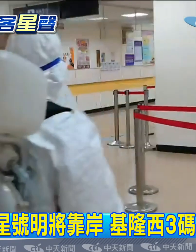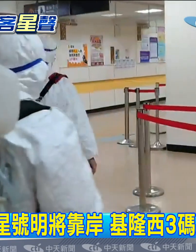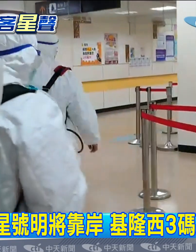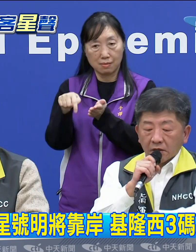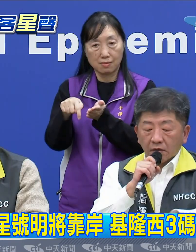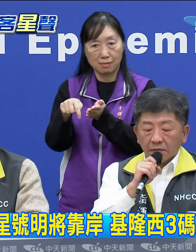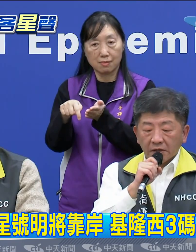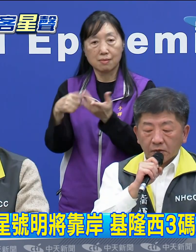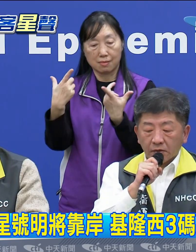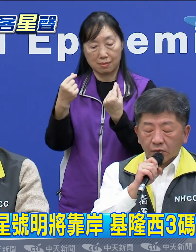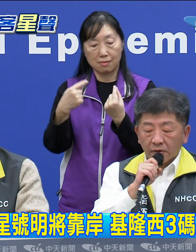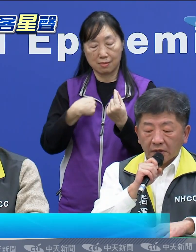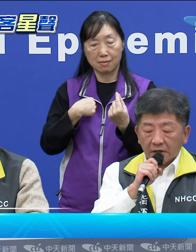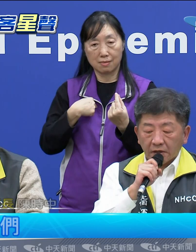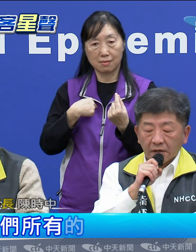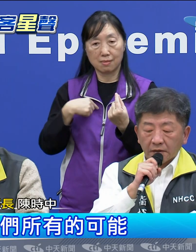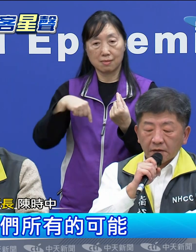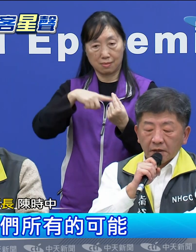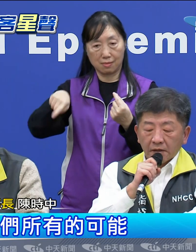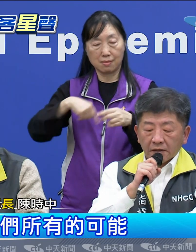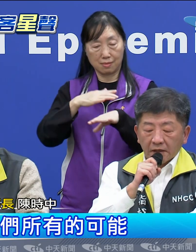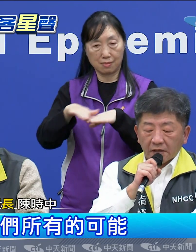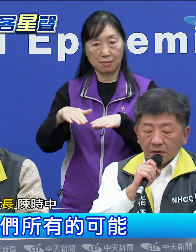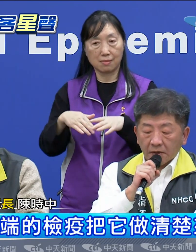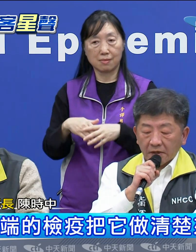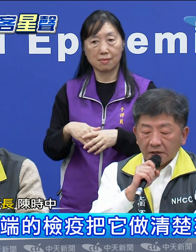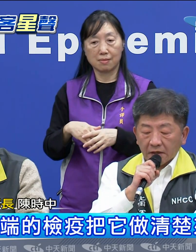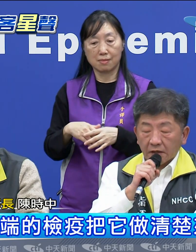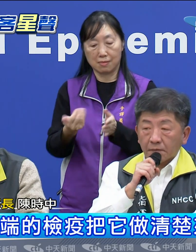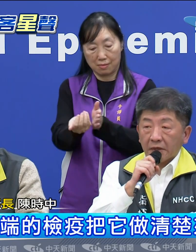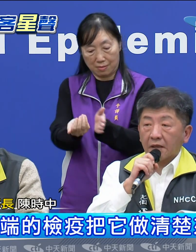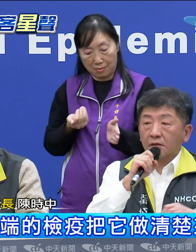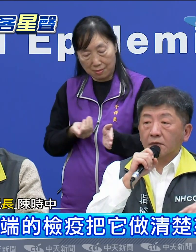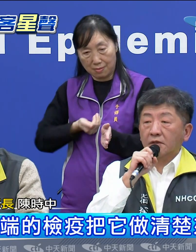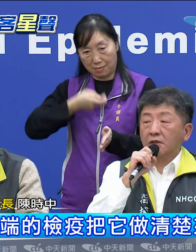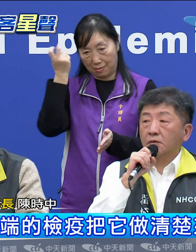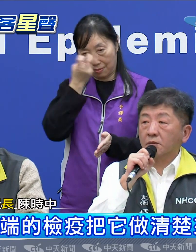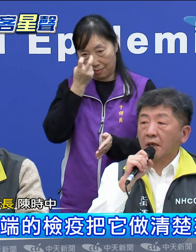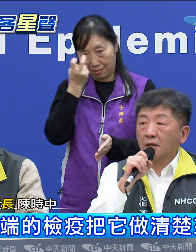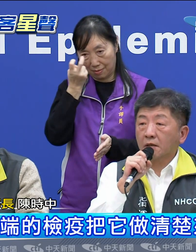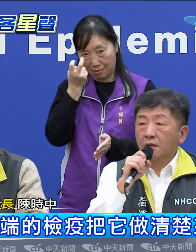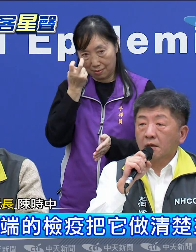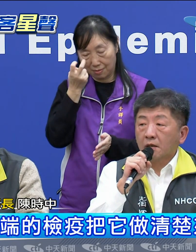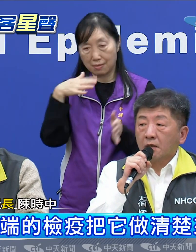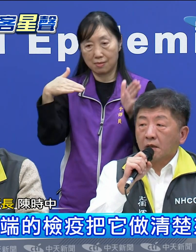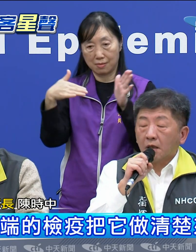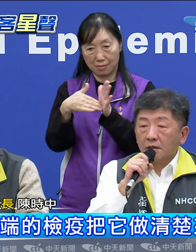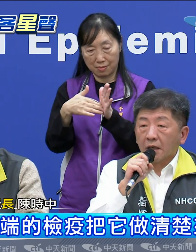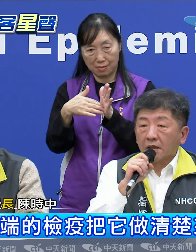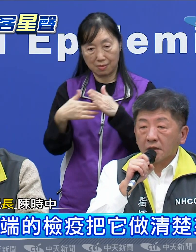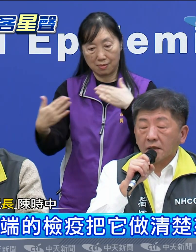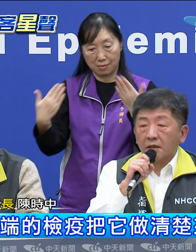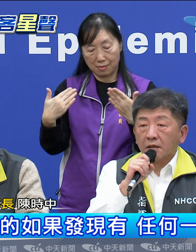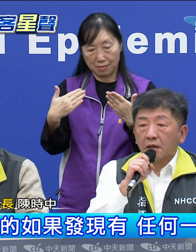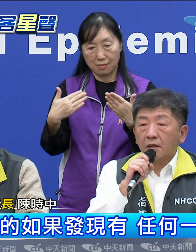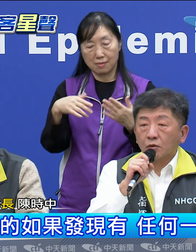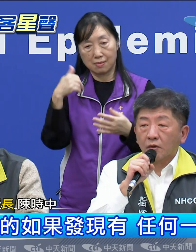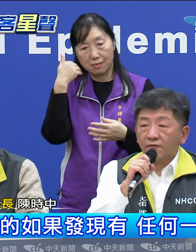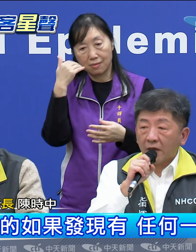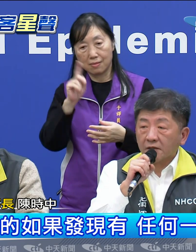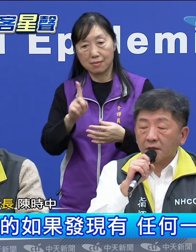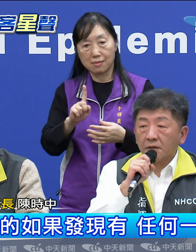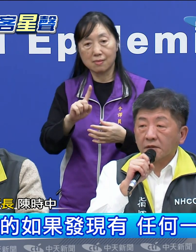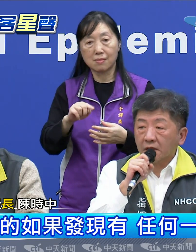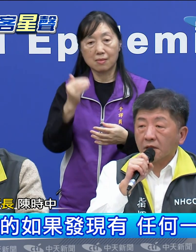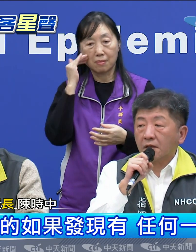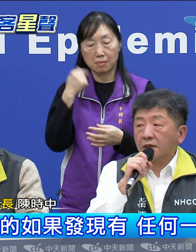船确认。 尽我们的所有的可能，在前端的检疫把它做清楚来。好，那合理的，好，如